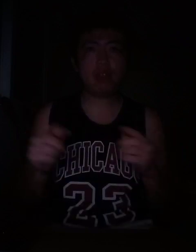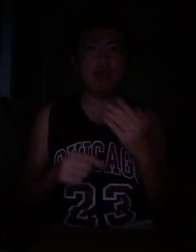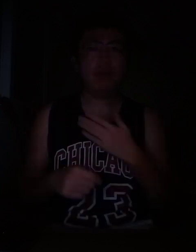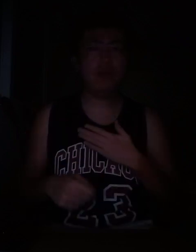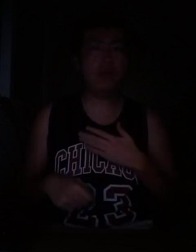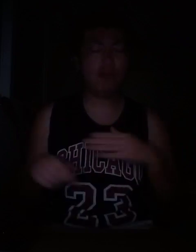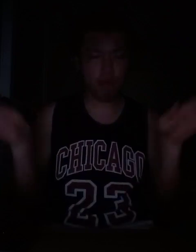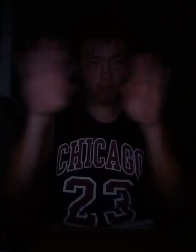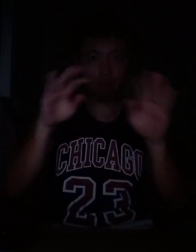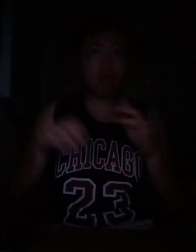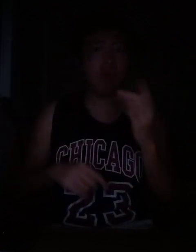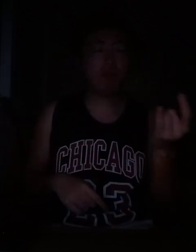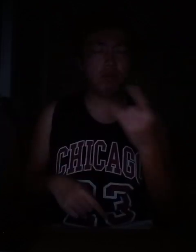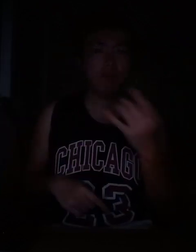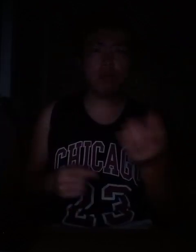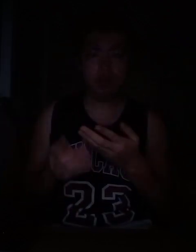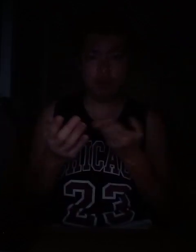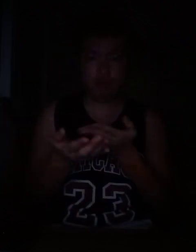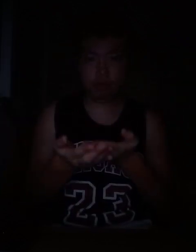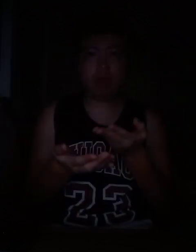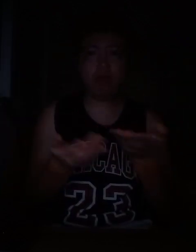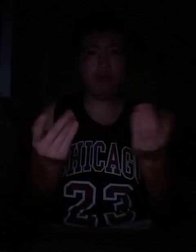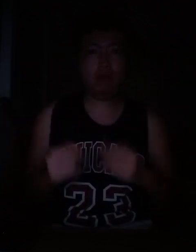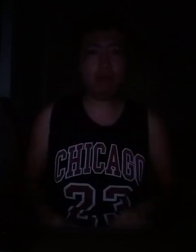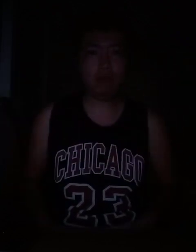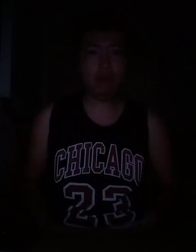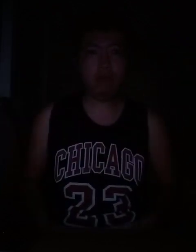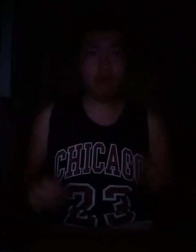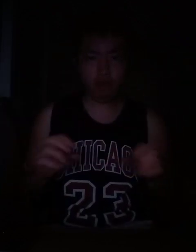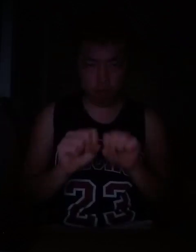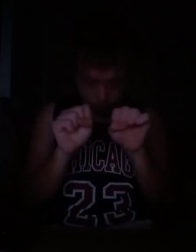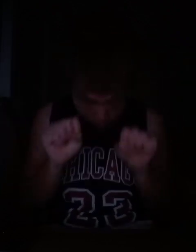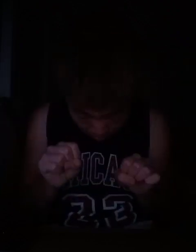밤 보내고 있을지요? 취재기자 연결해 보겠습니다. 자, 안혜리 기자.